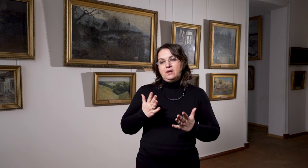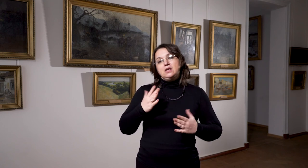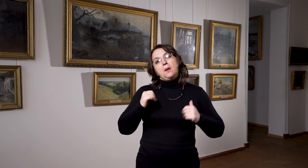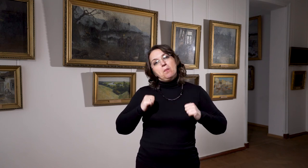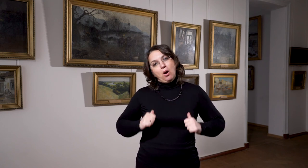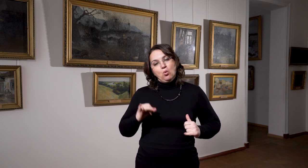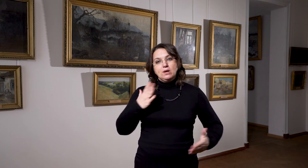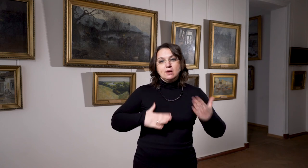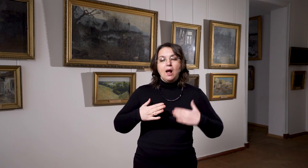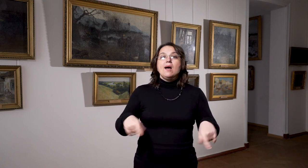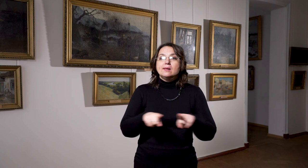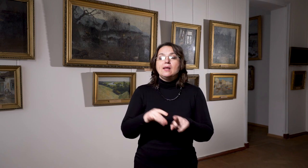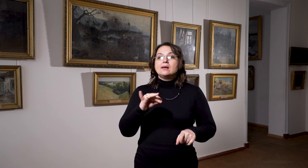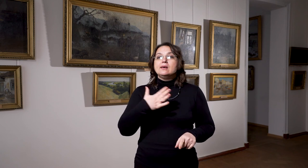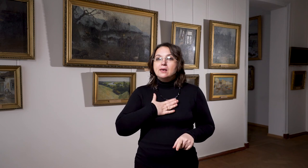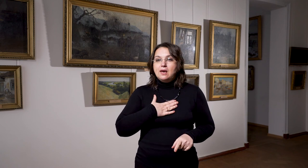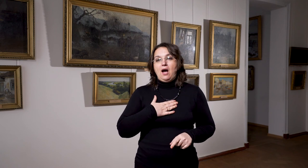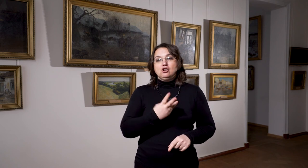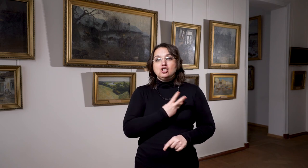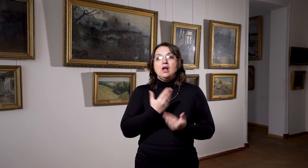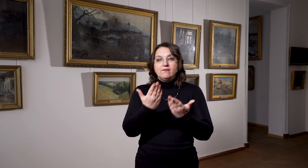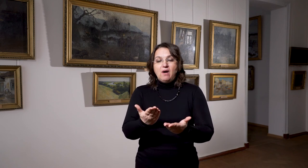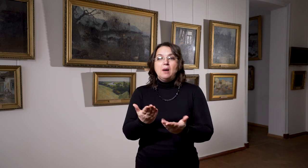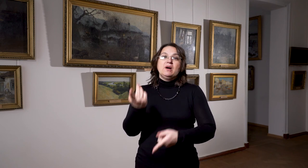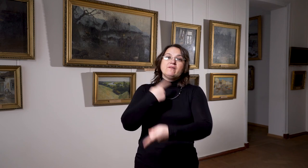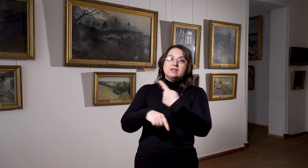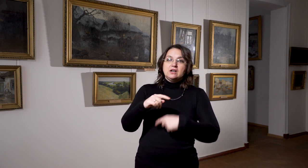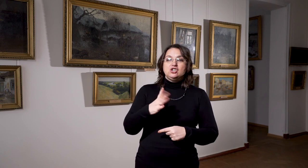и находить здесь отдохновение для души и радость для глаз.